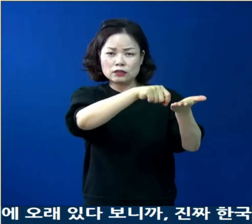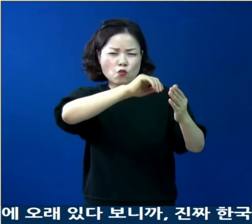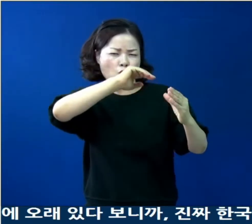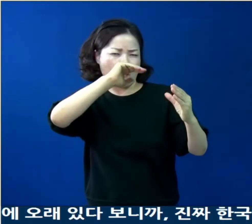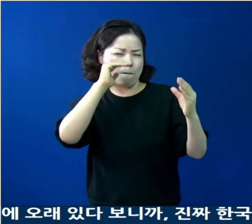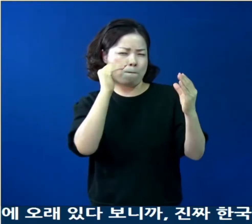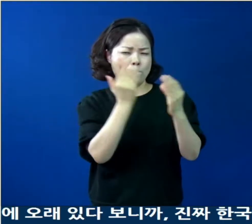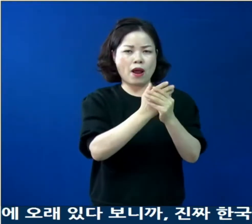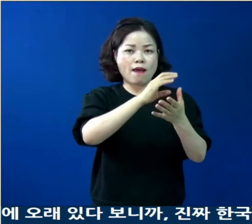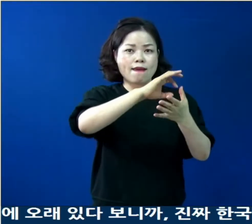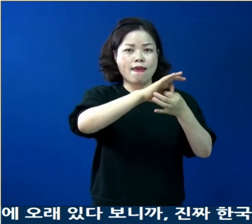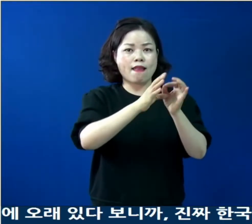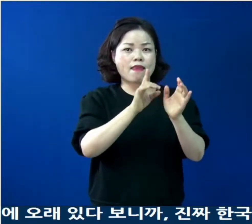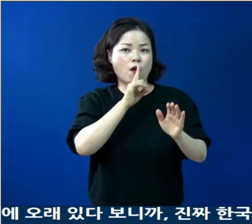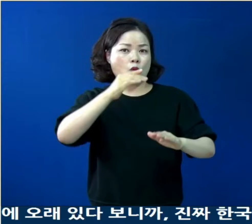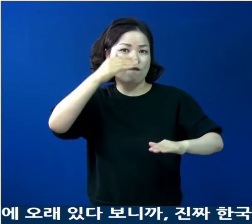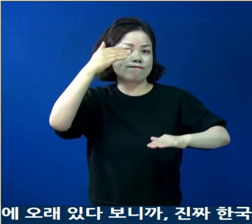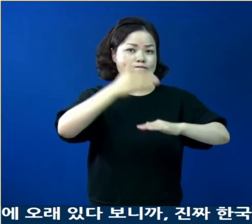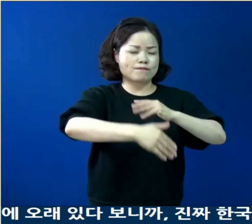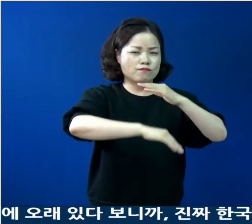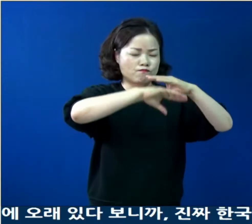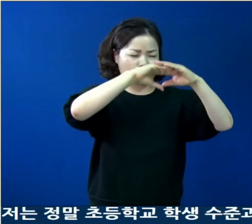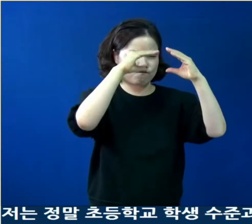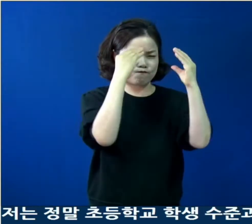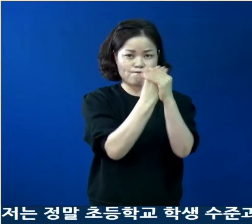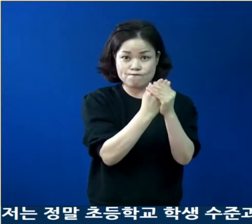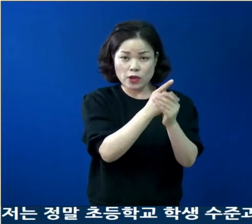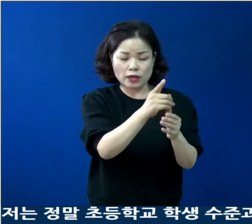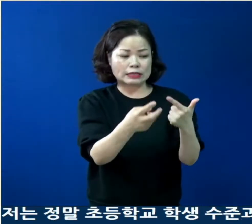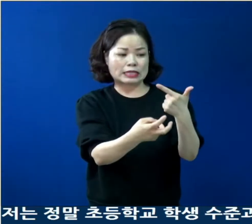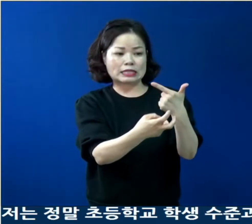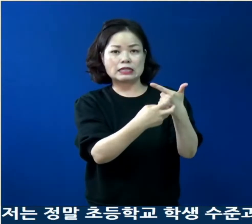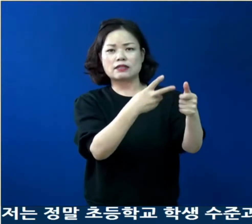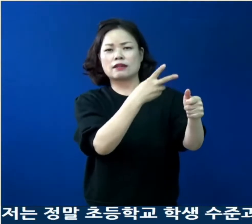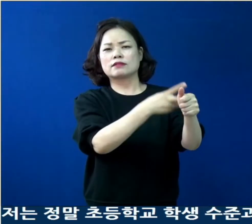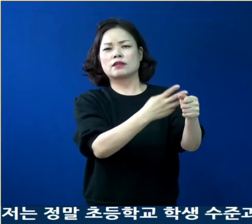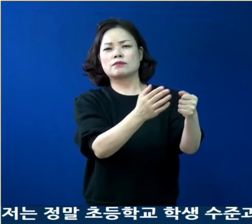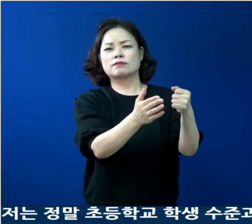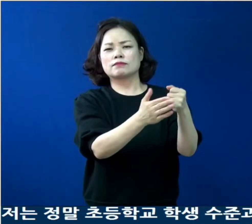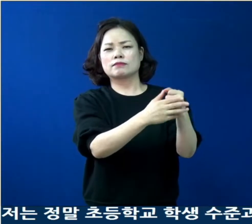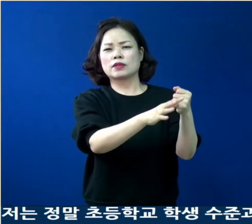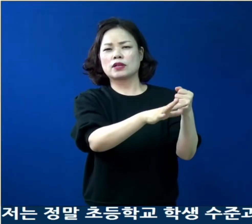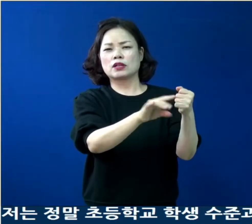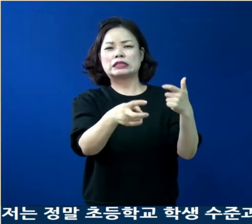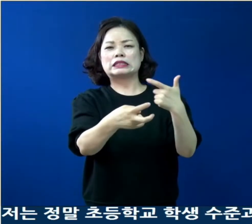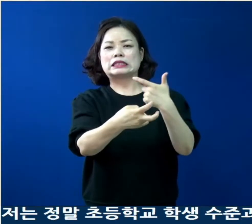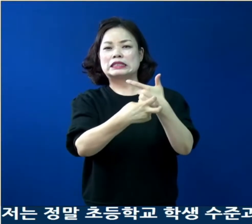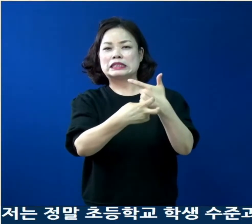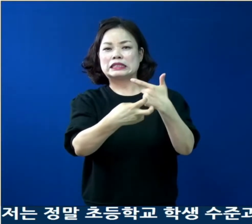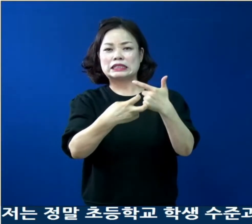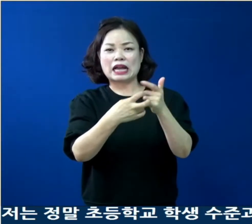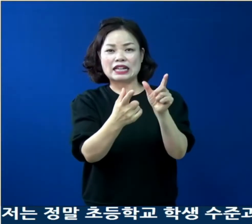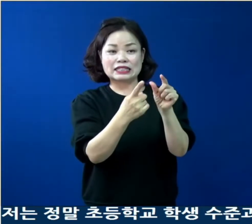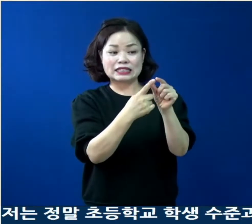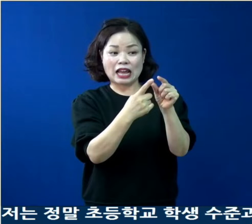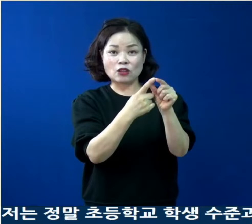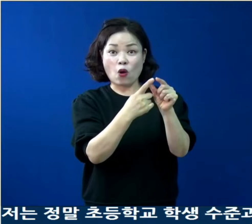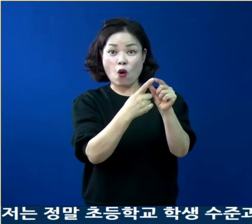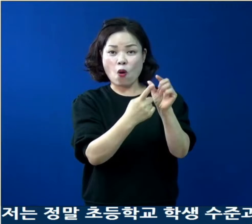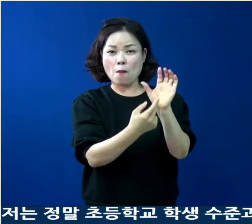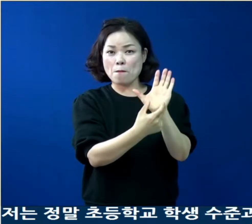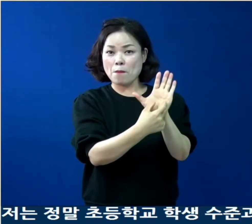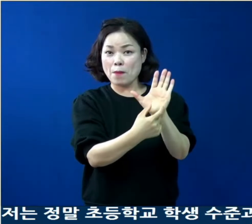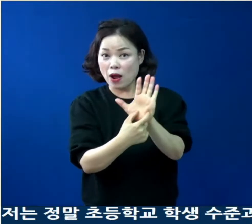완벽한 헬라어라는 거죠. 그리고 그가 의사기 때문에 종종 의학 용어가 튀어나옵니다.